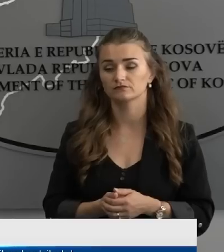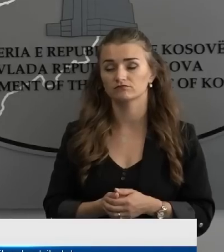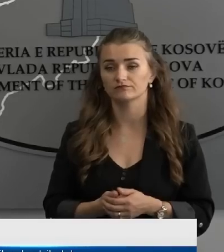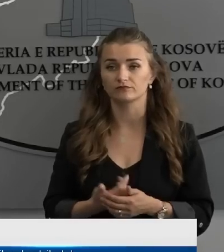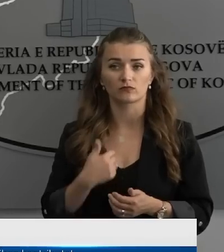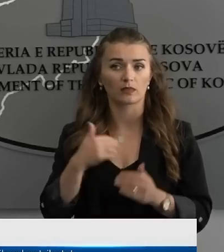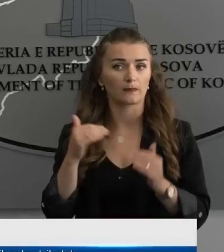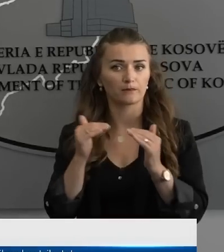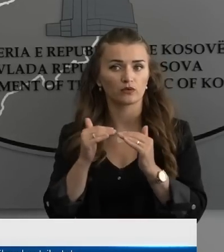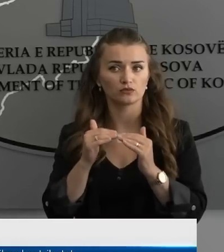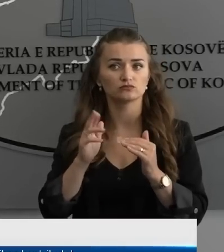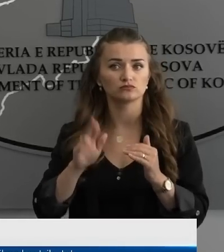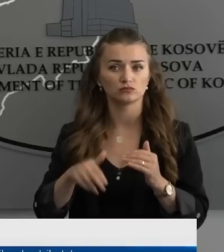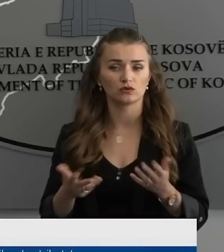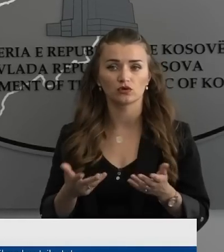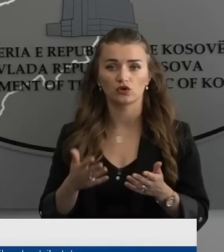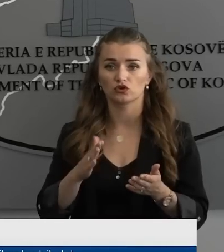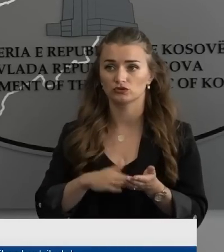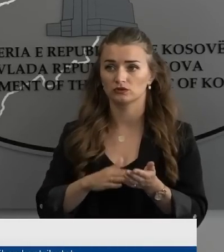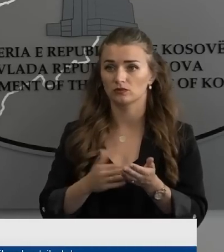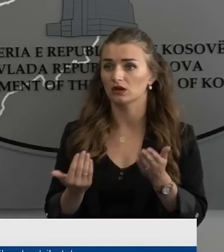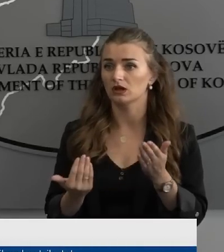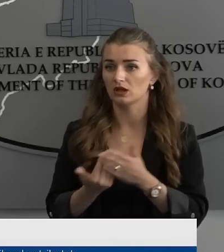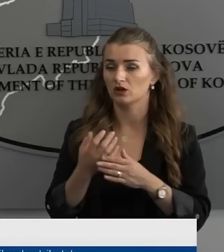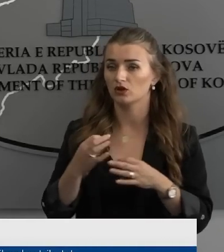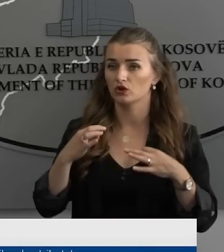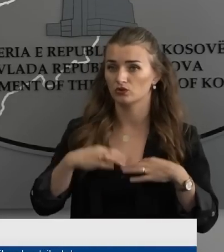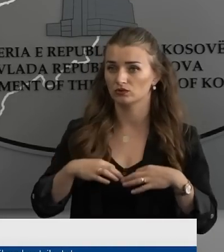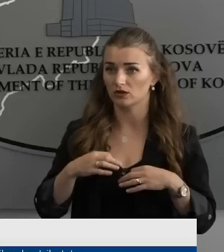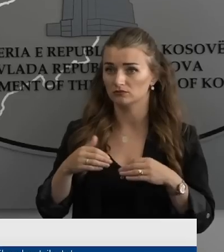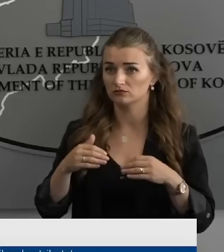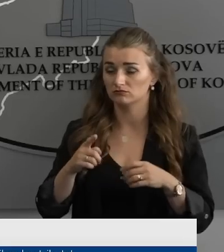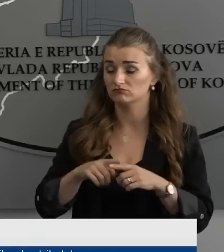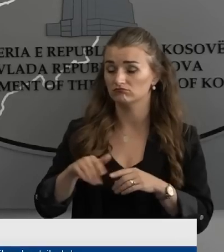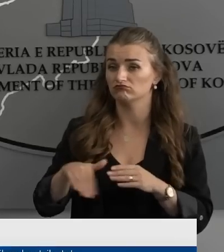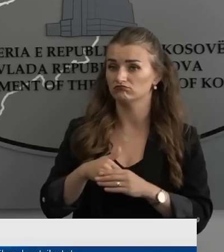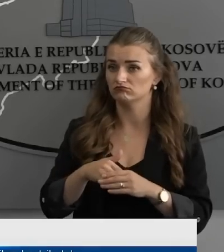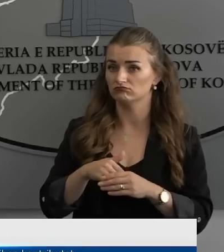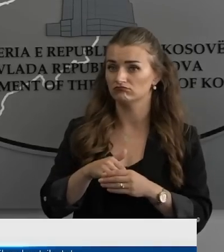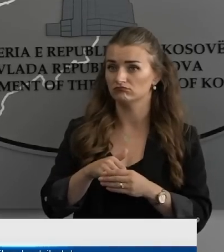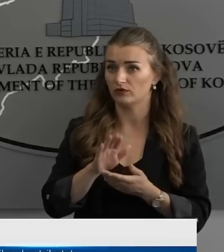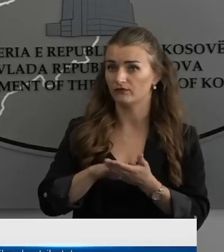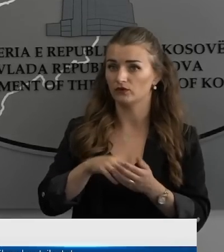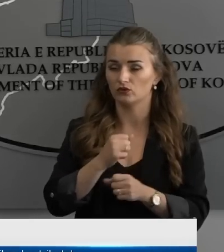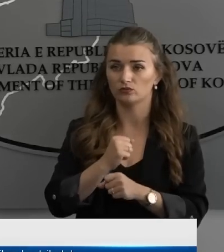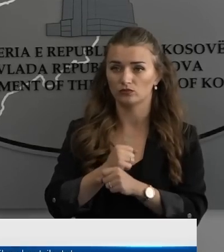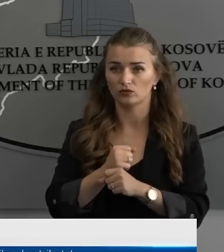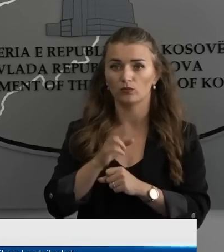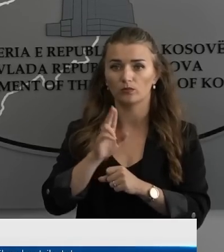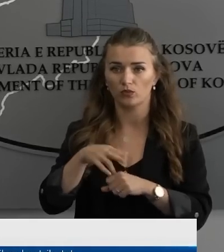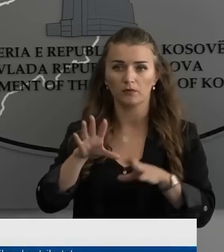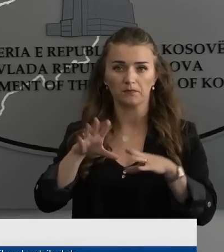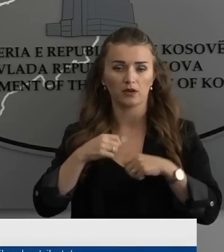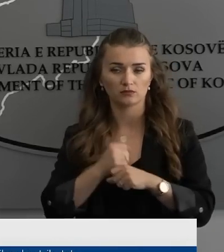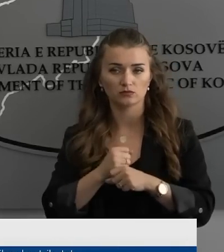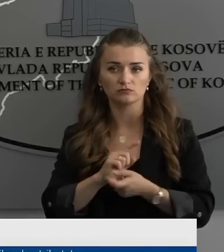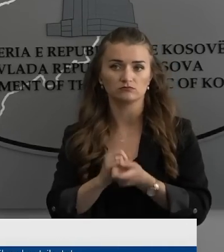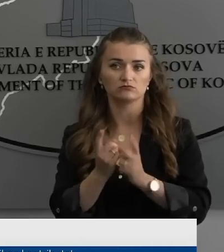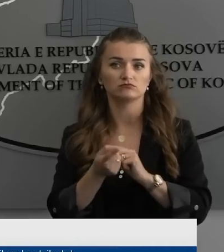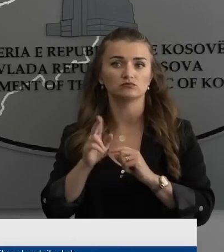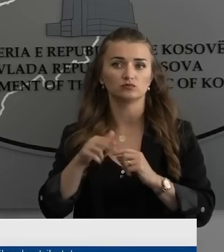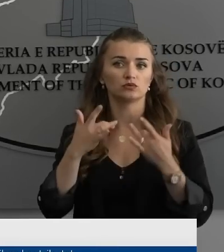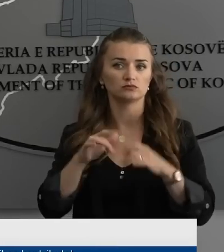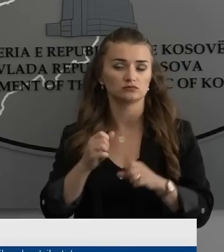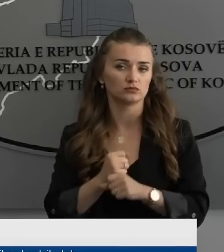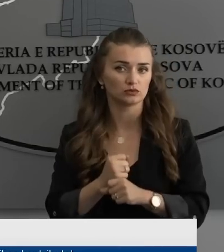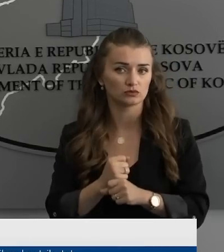dakord që kur zgjidhet një kryetar i ri në Leposavić të ketë pranim dorëzim zyrtar e